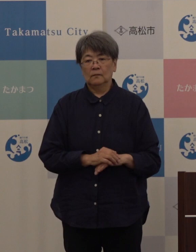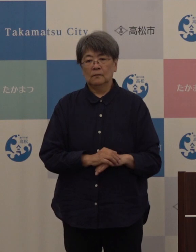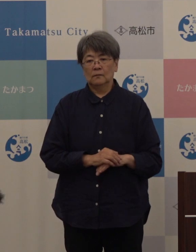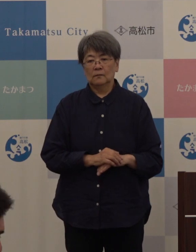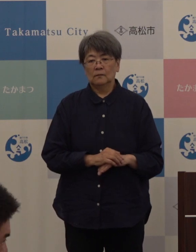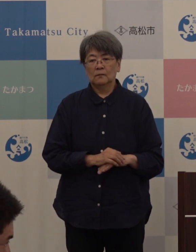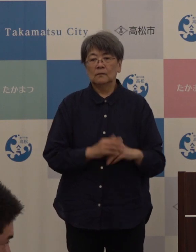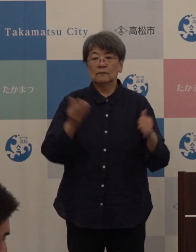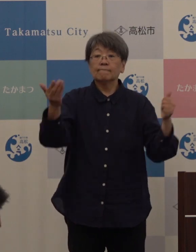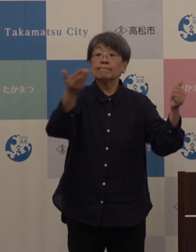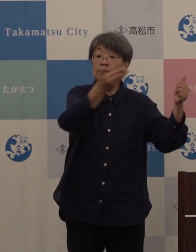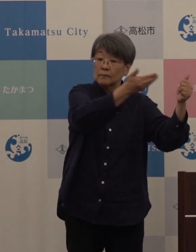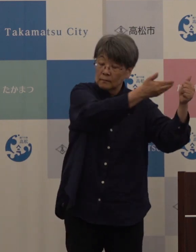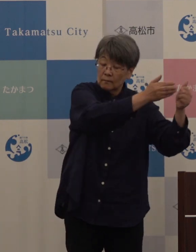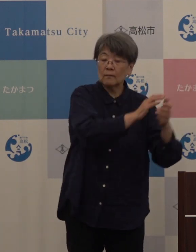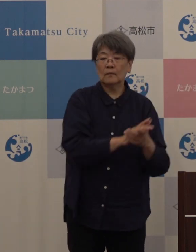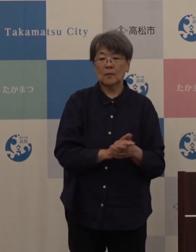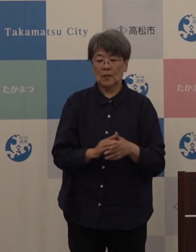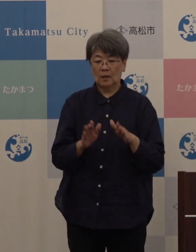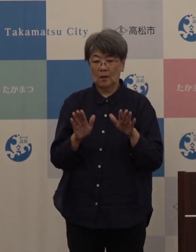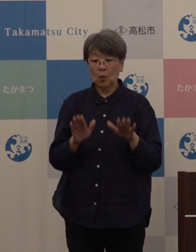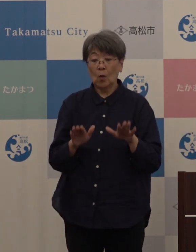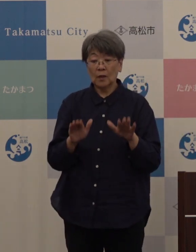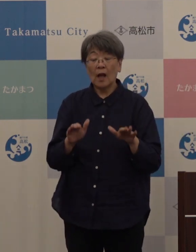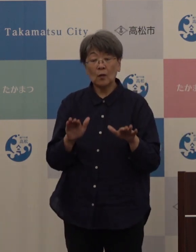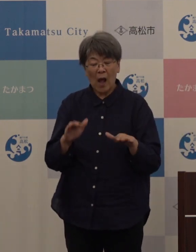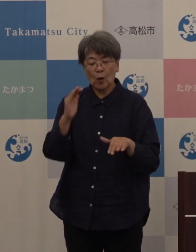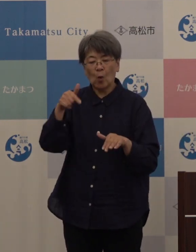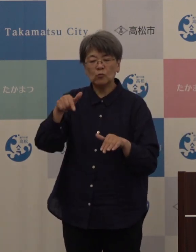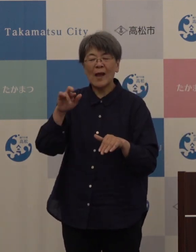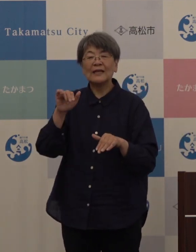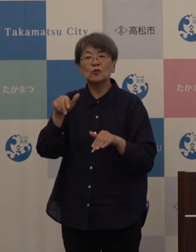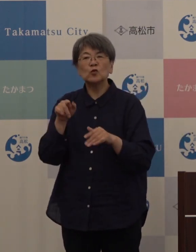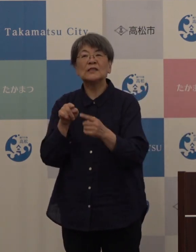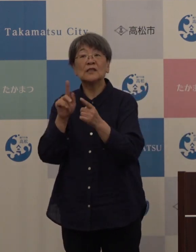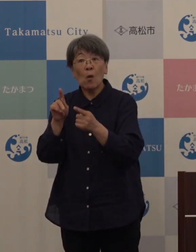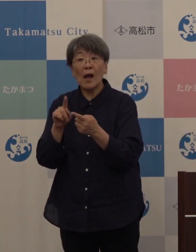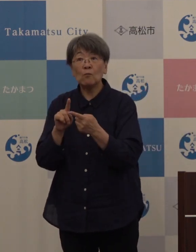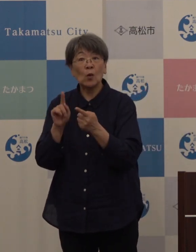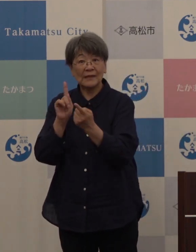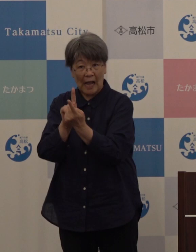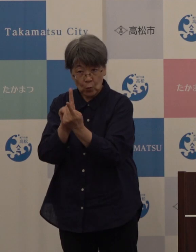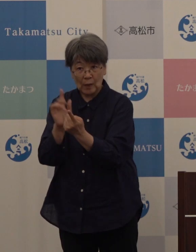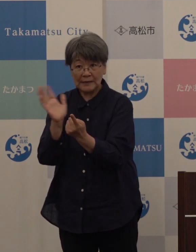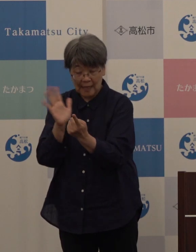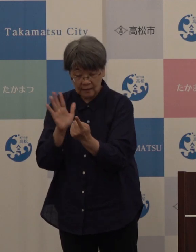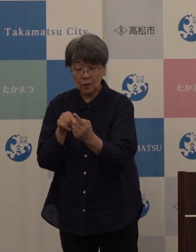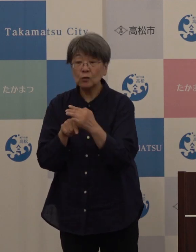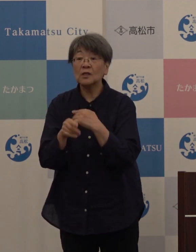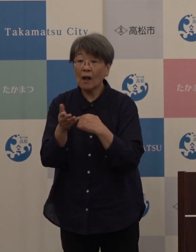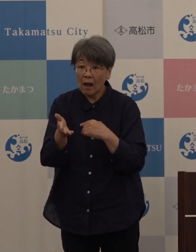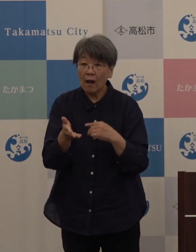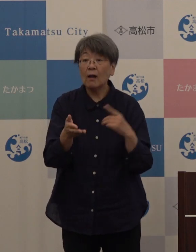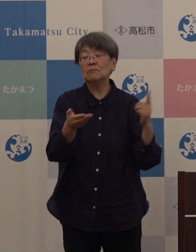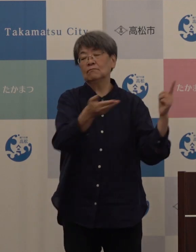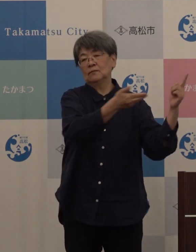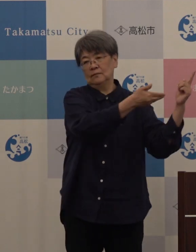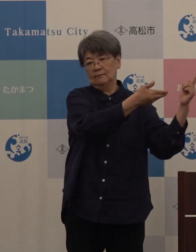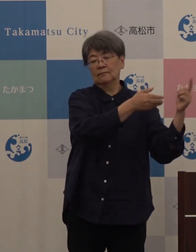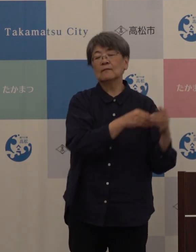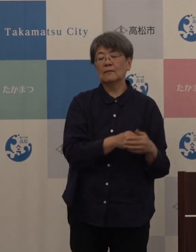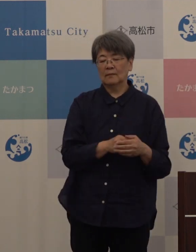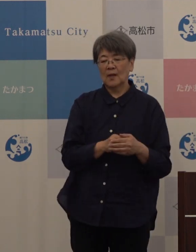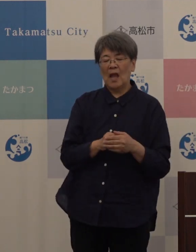なるほど。そういった意味でじゃあ今回はコンプライアンス推進課が対応したということですか。 ハラスメントに当たるんではないかというところ